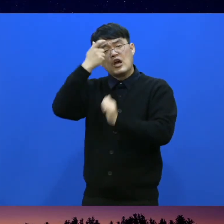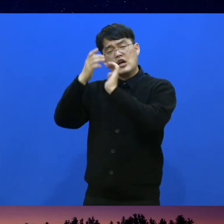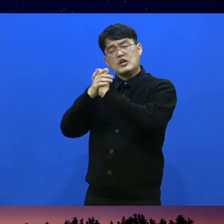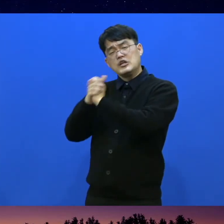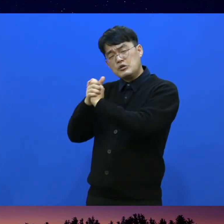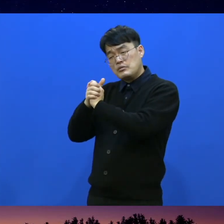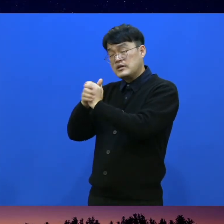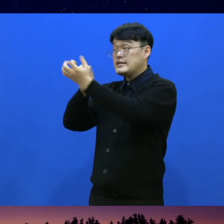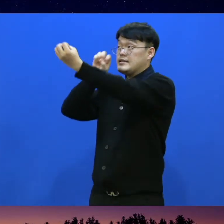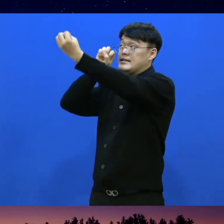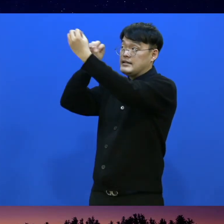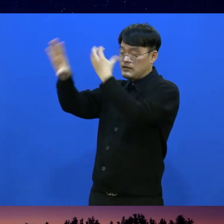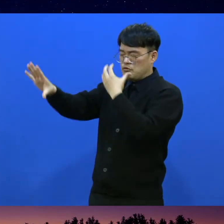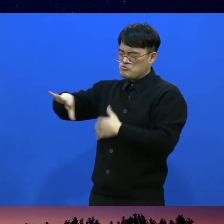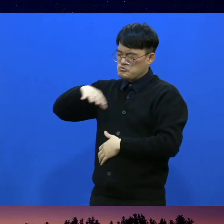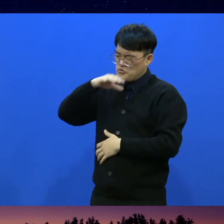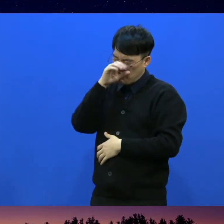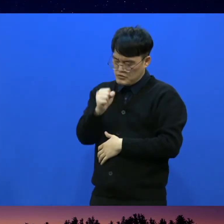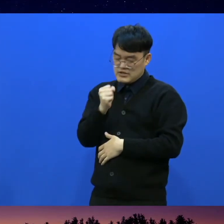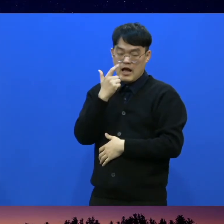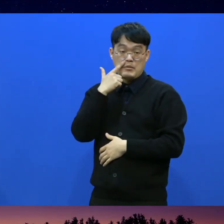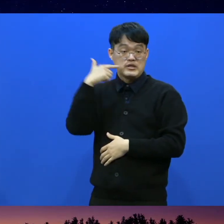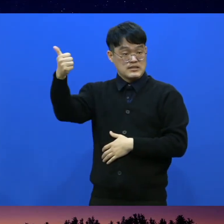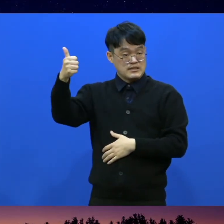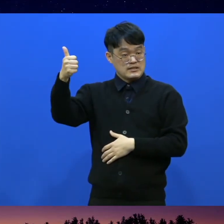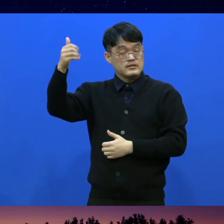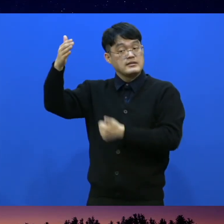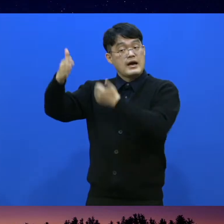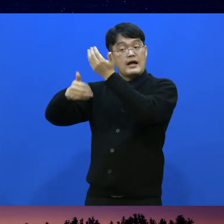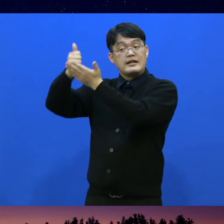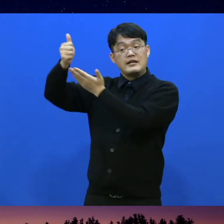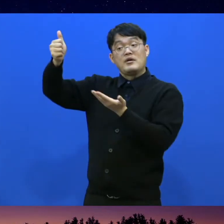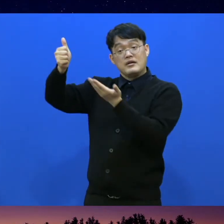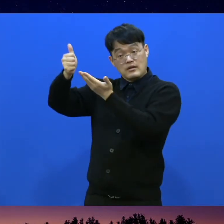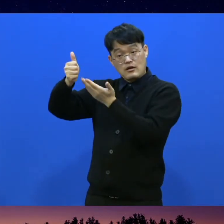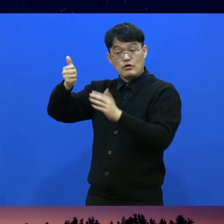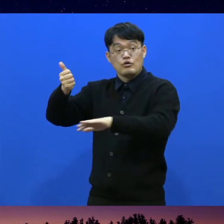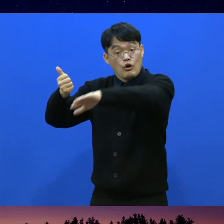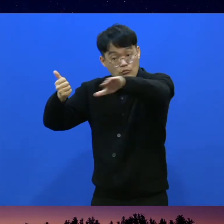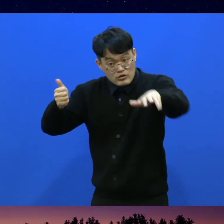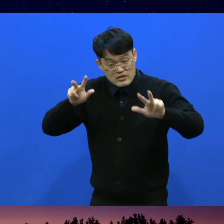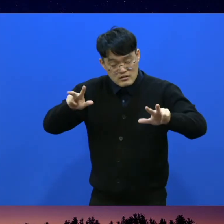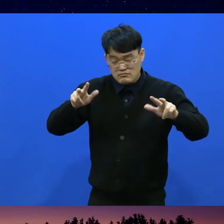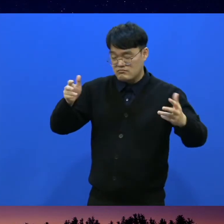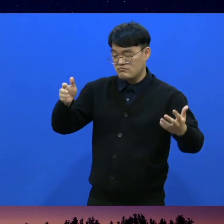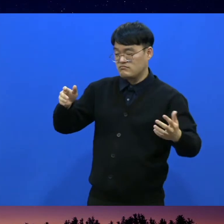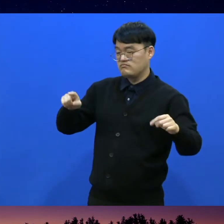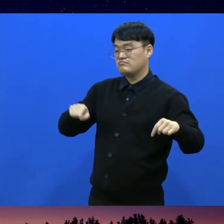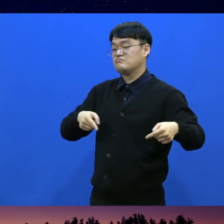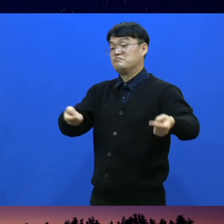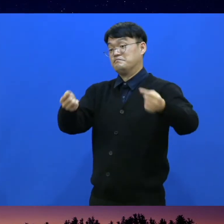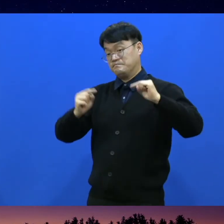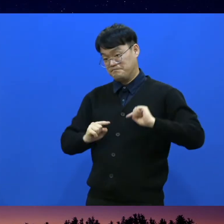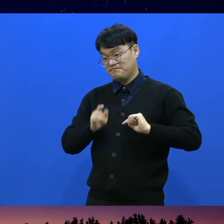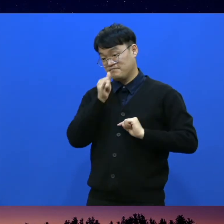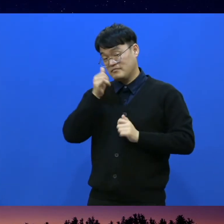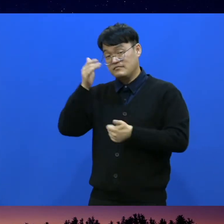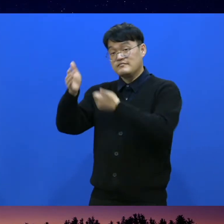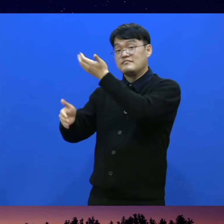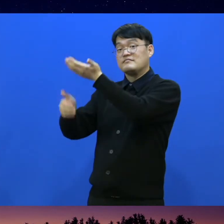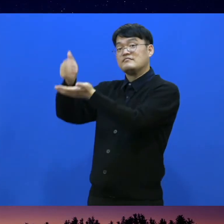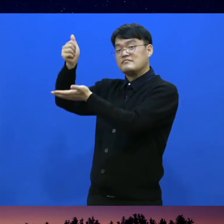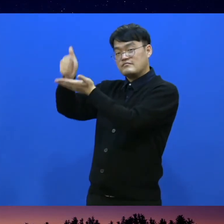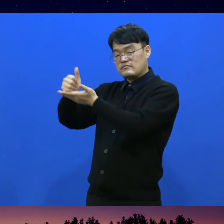들어주시는 좋으신 아버지이십니다. 오늘 그분에게 오늘 여러분이 나오신 거예요. 하나님 우리의 기도를